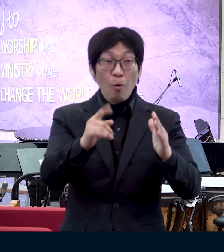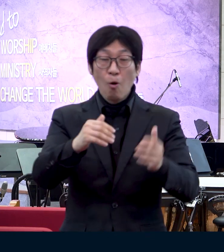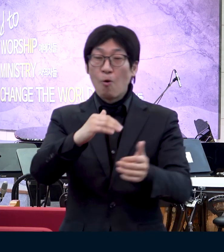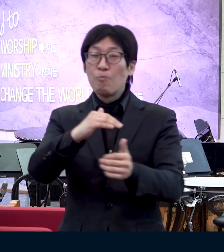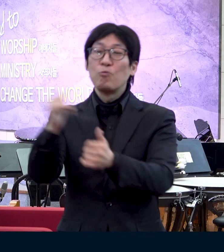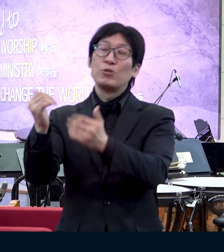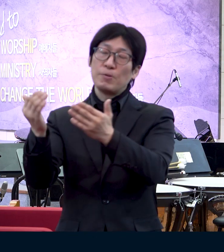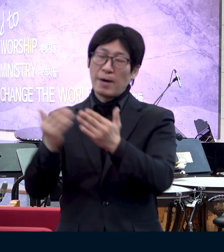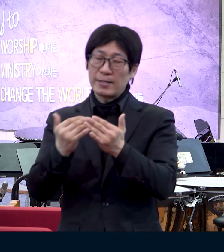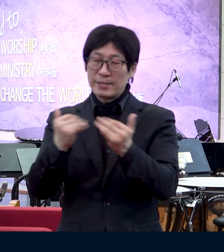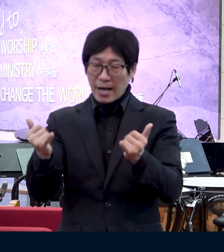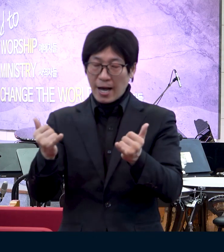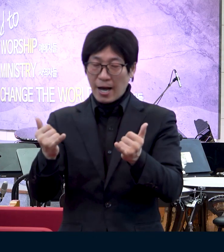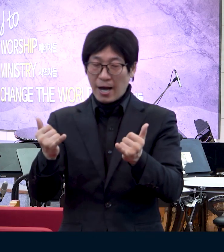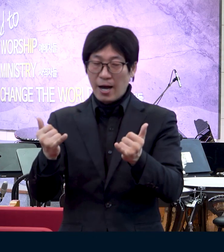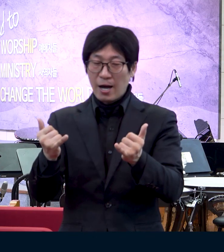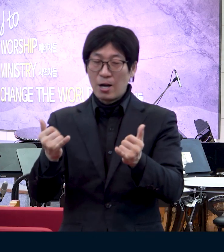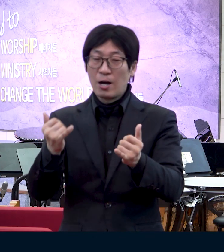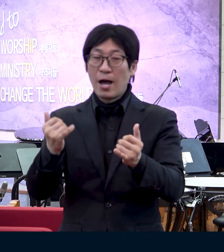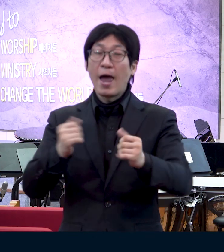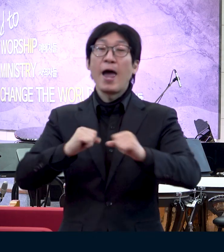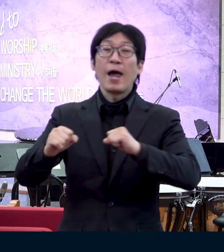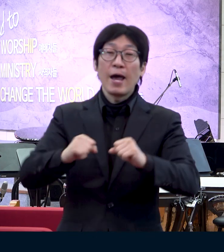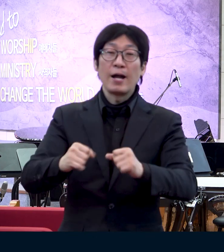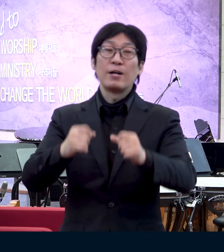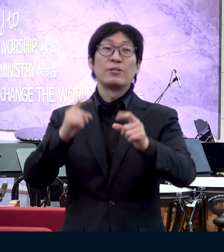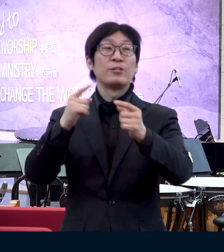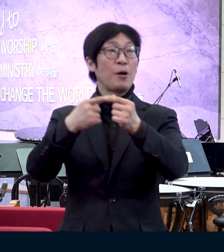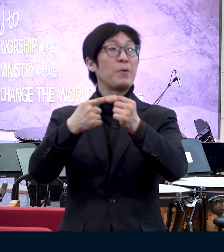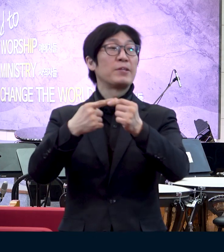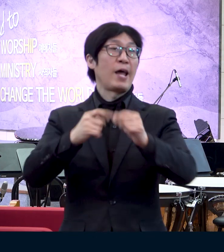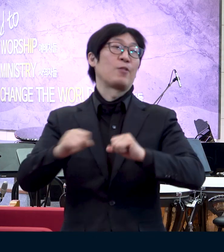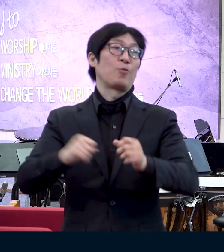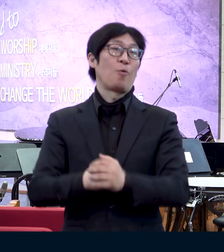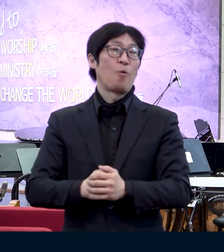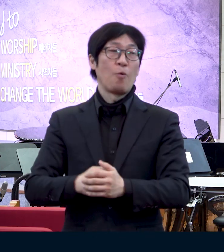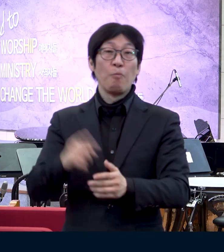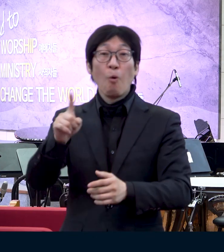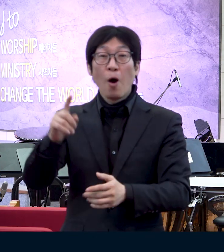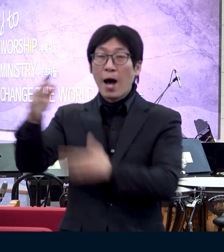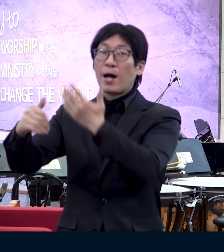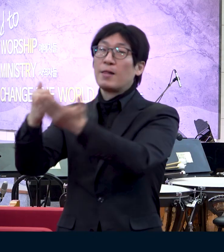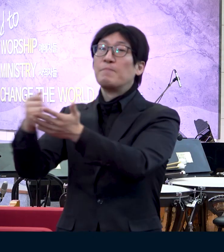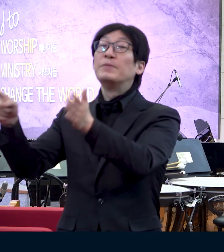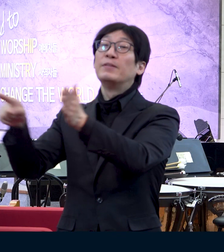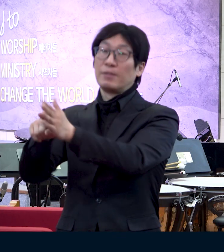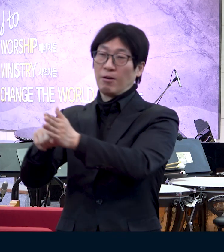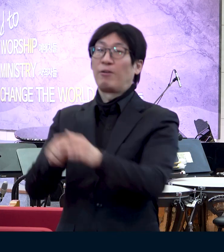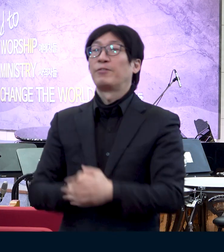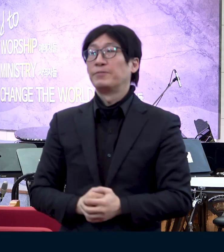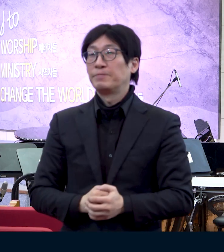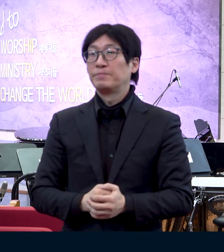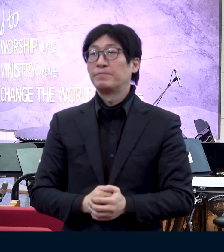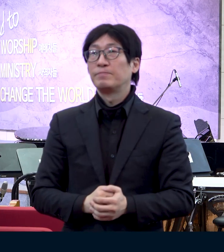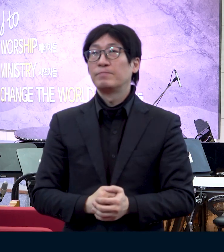부르심으로 받은 사람이 해야 될 첫 번째예요. 하나님을 신뢰하는 것.